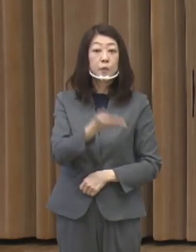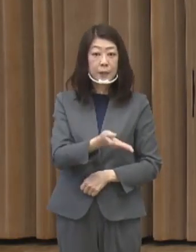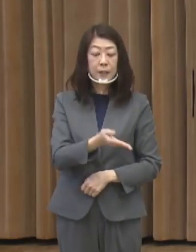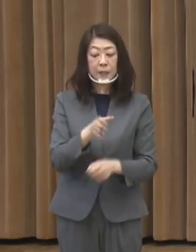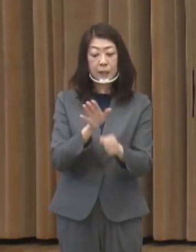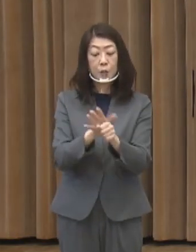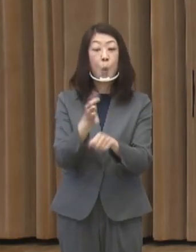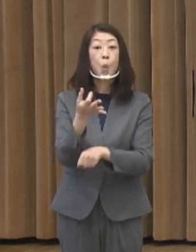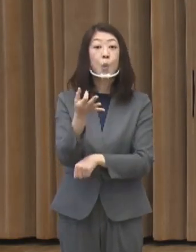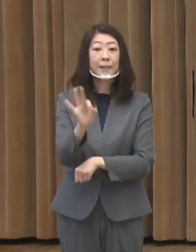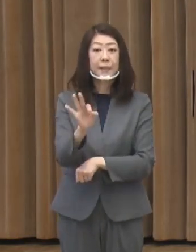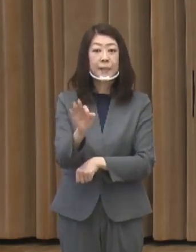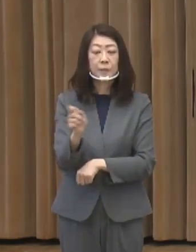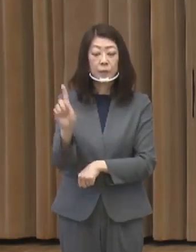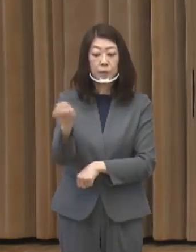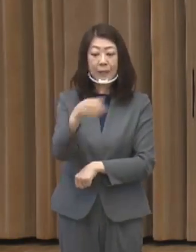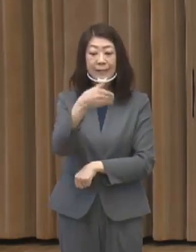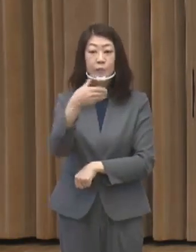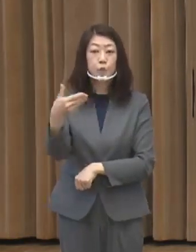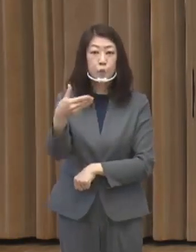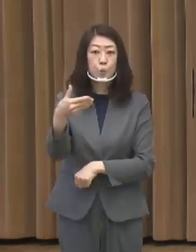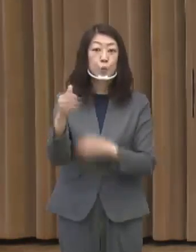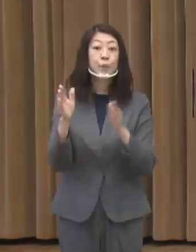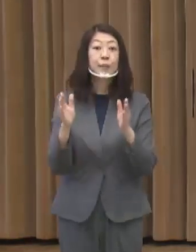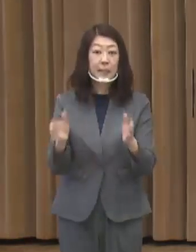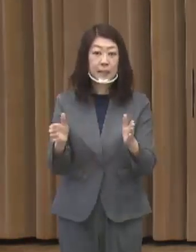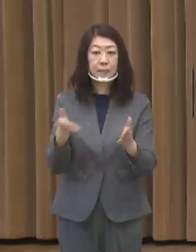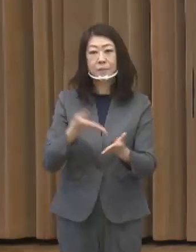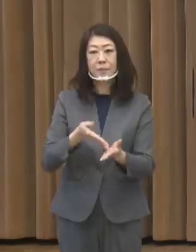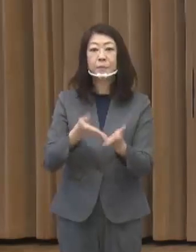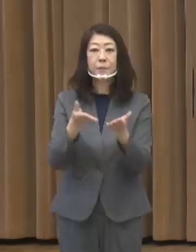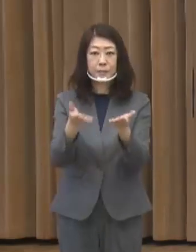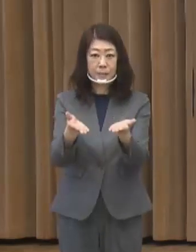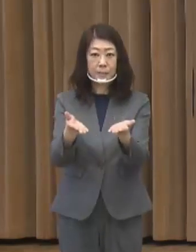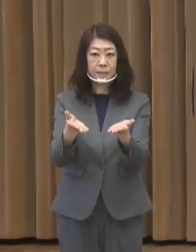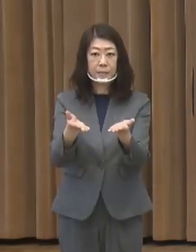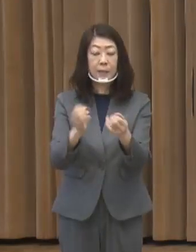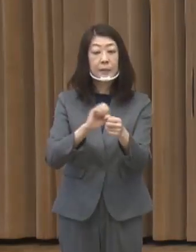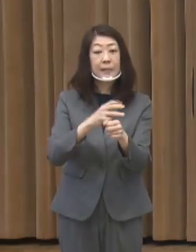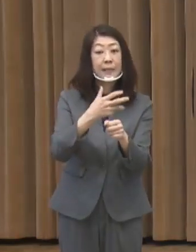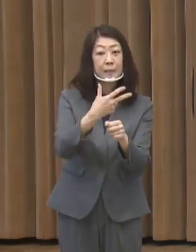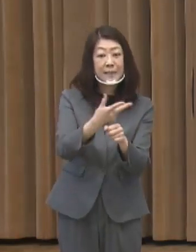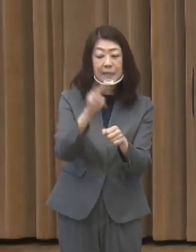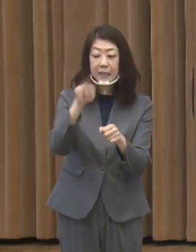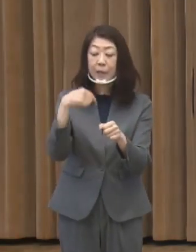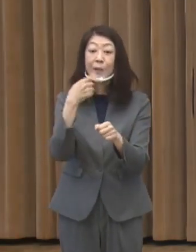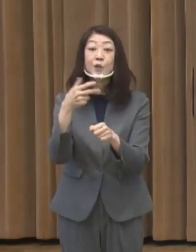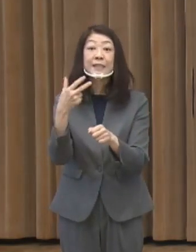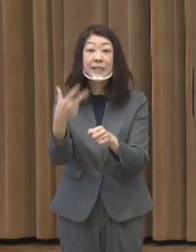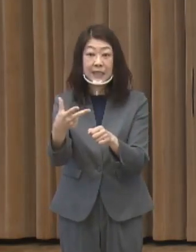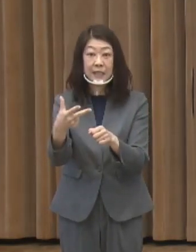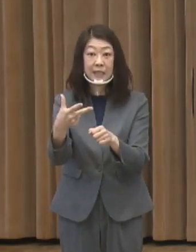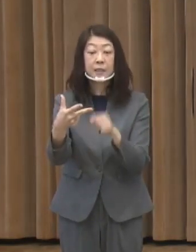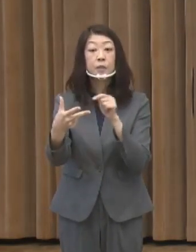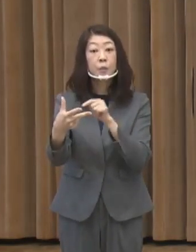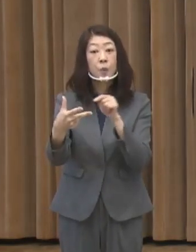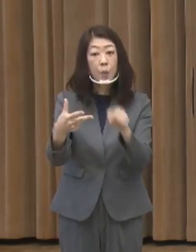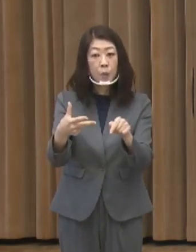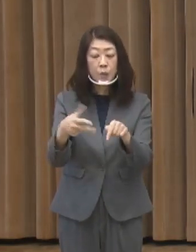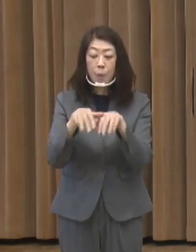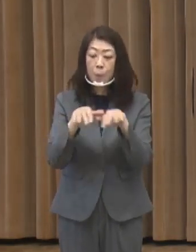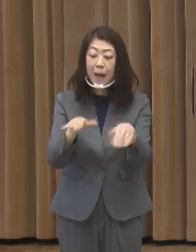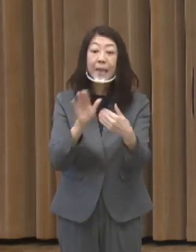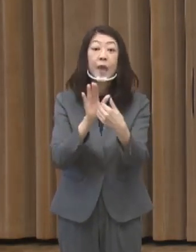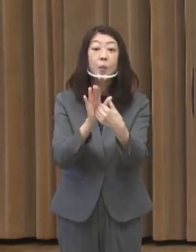力金の第9期についてご説明をさせていただきます。さいたま市川口市を新たに講じるまん延防止